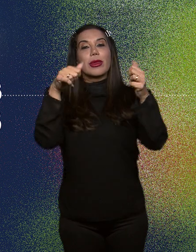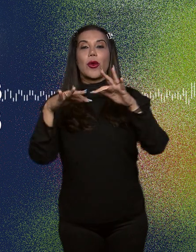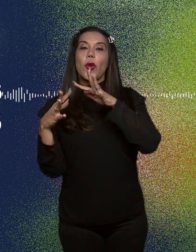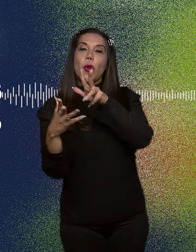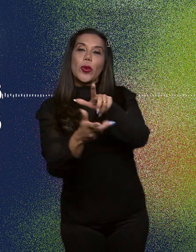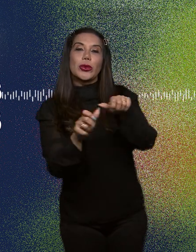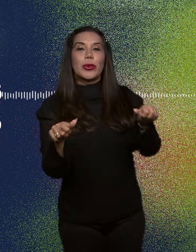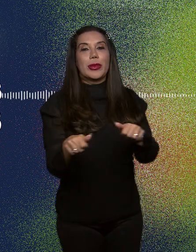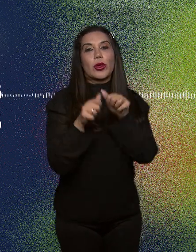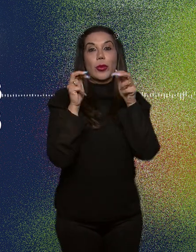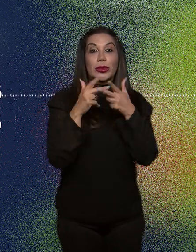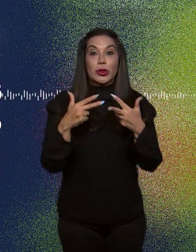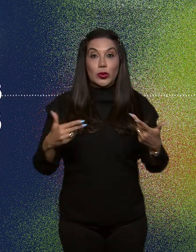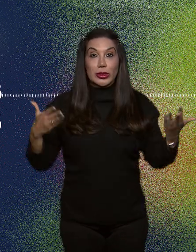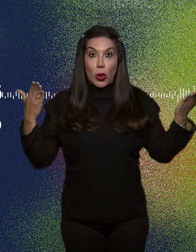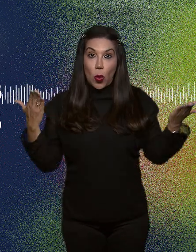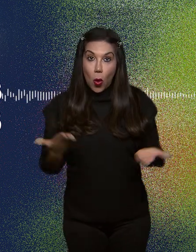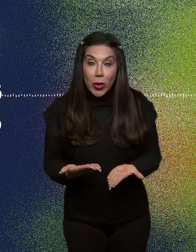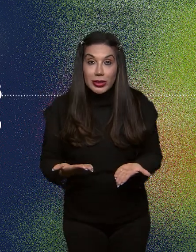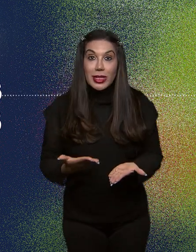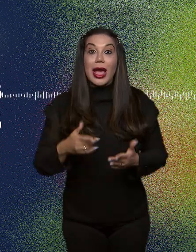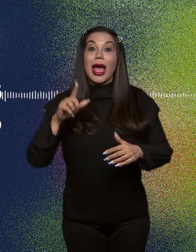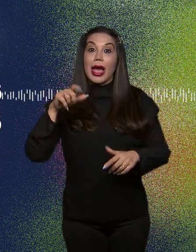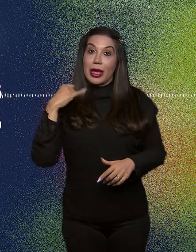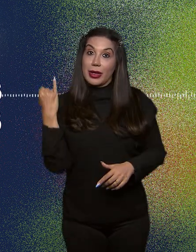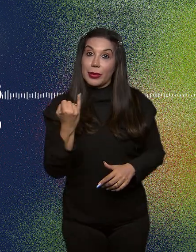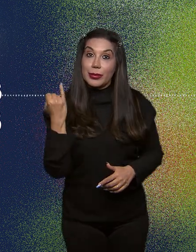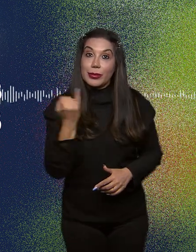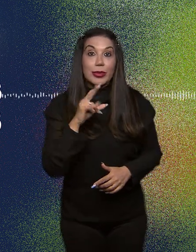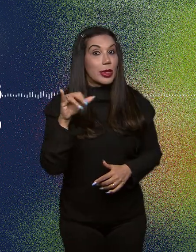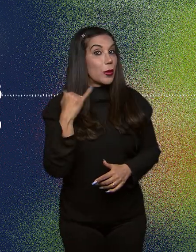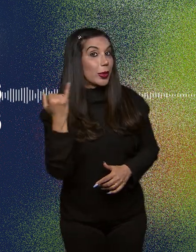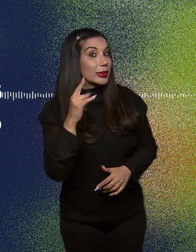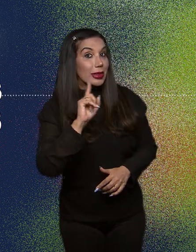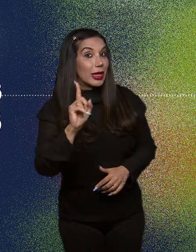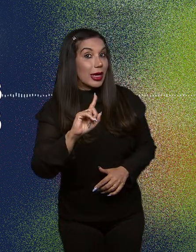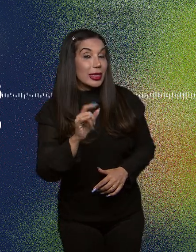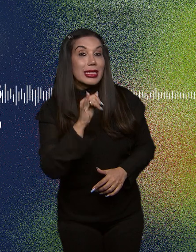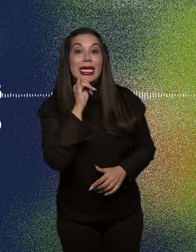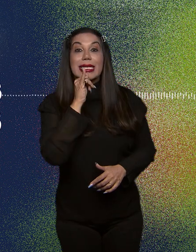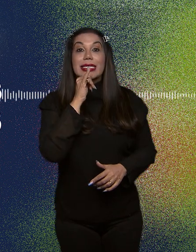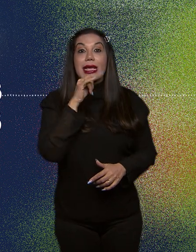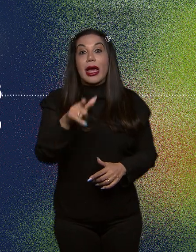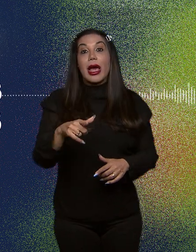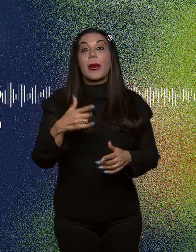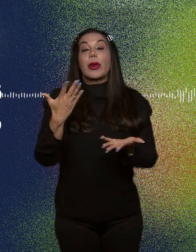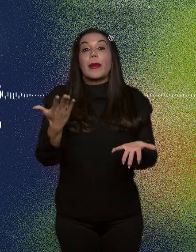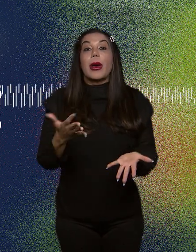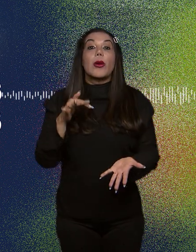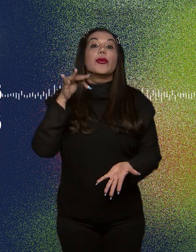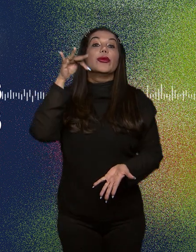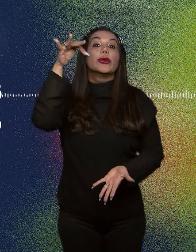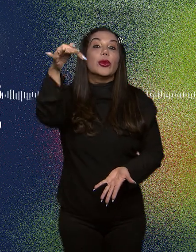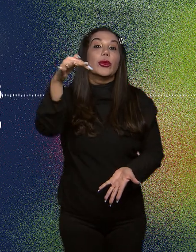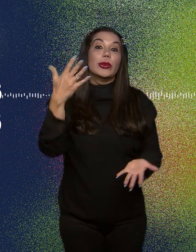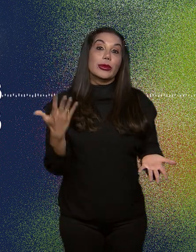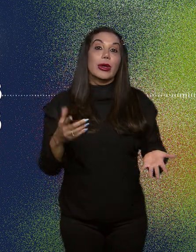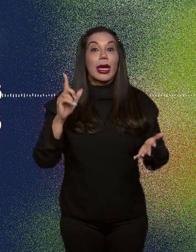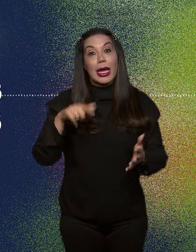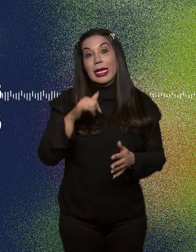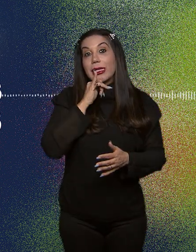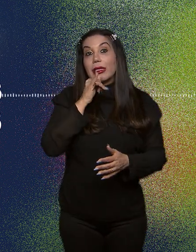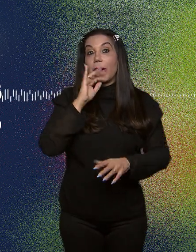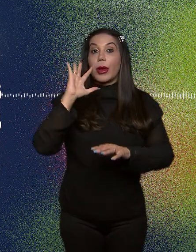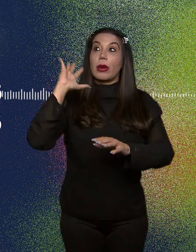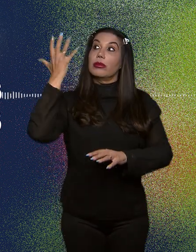melhor. Muitas coisas que são feitas hoje não são importantes, não são benéficas para o futuro. É o caso, por exemplo,